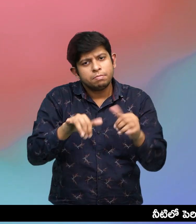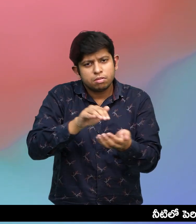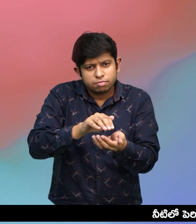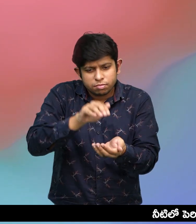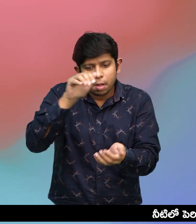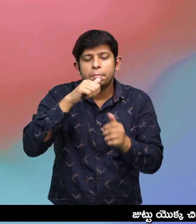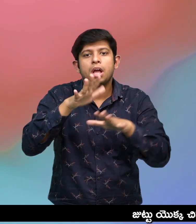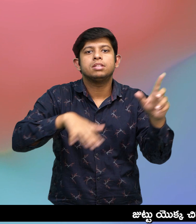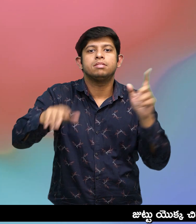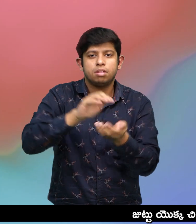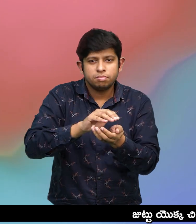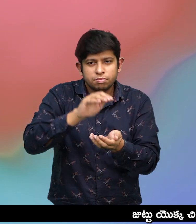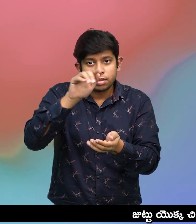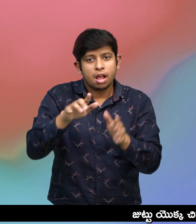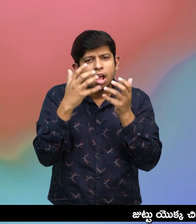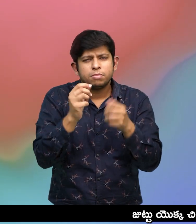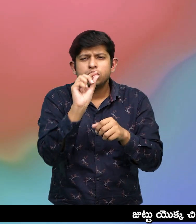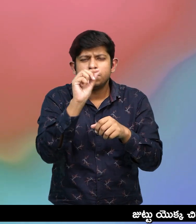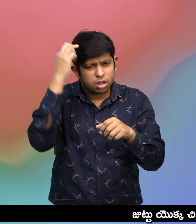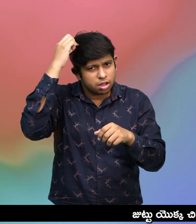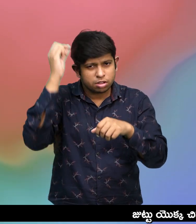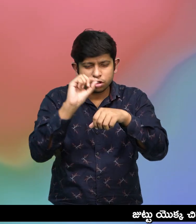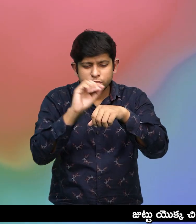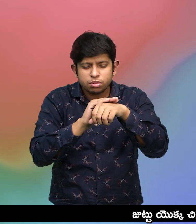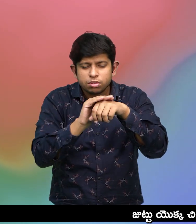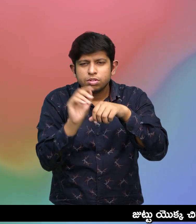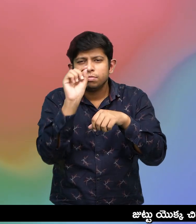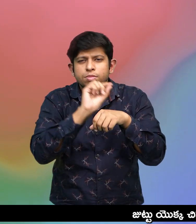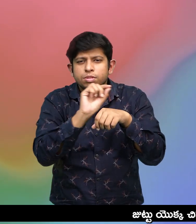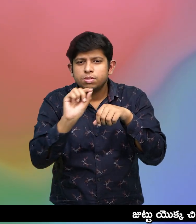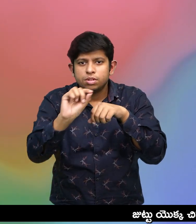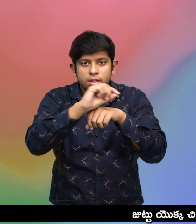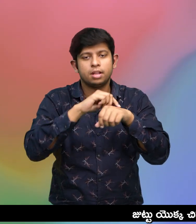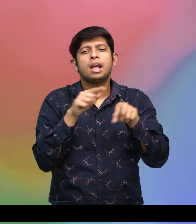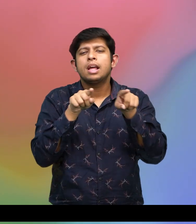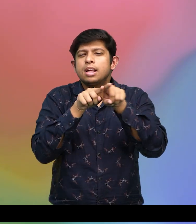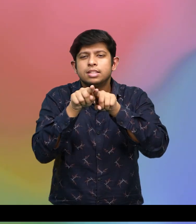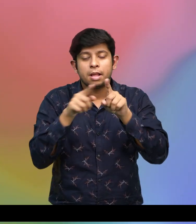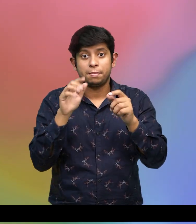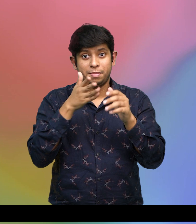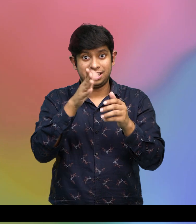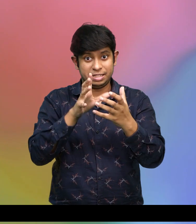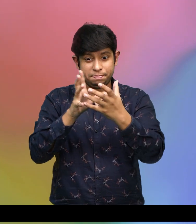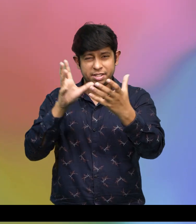జంతువులు జుట్టు యొక్క చిన్న కవచాన్ని మాత్రమే కలిగి ఉంటాయి. ఉదాహరణ తిమింగిలాలు.